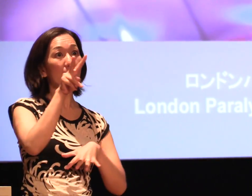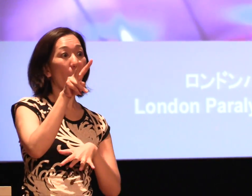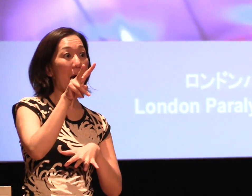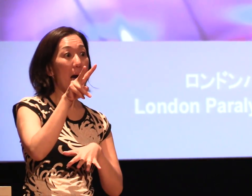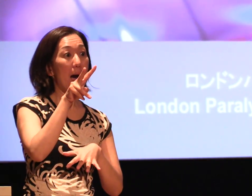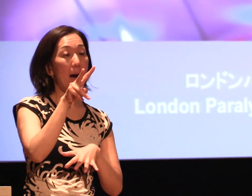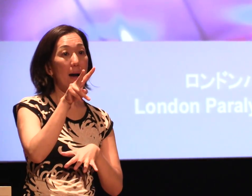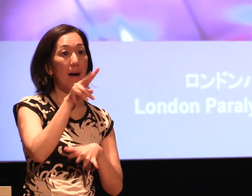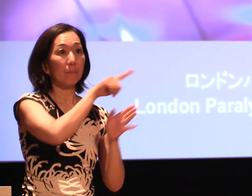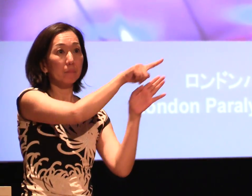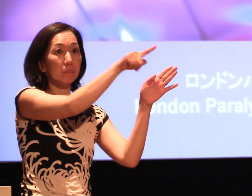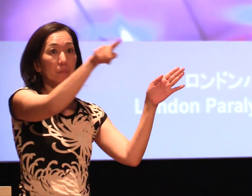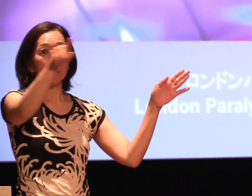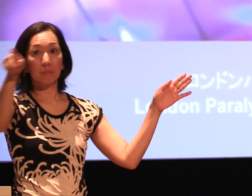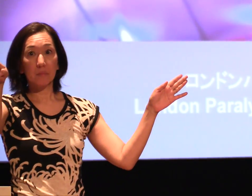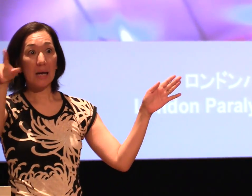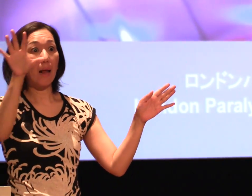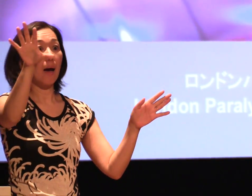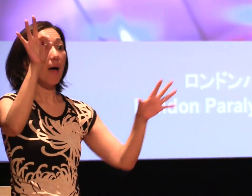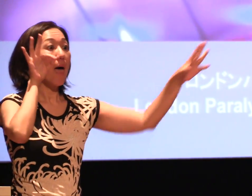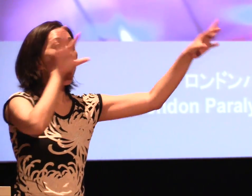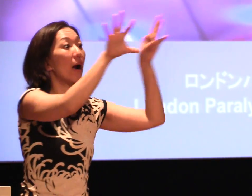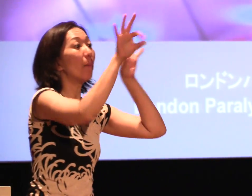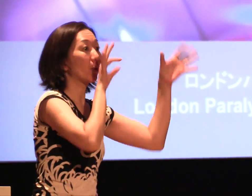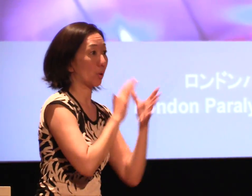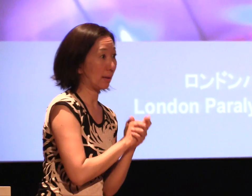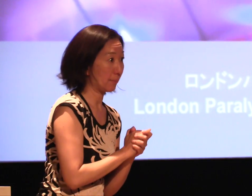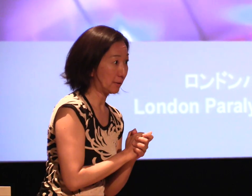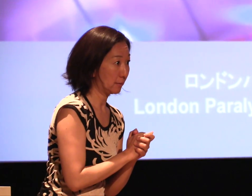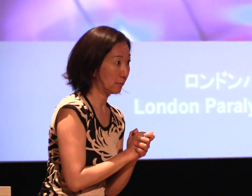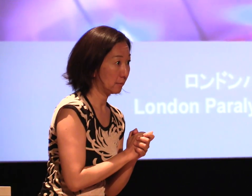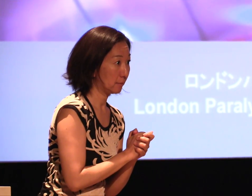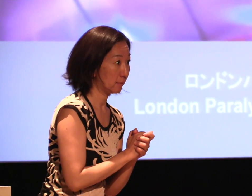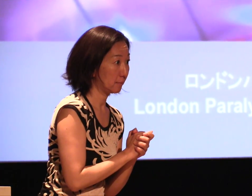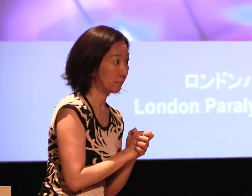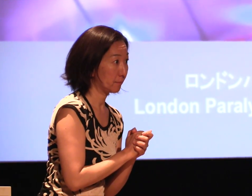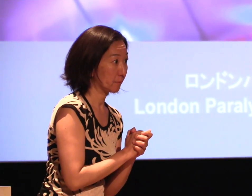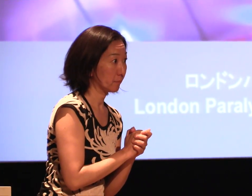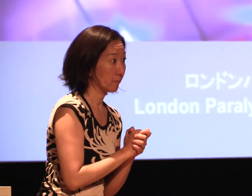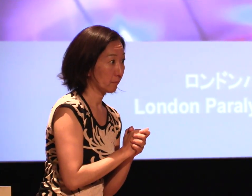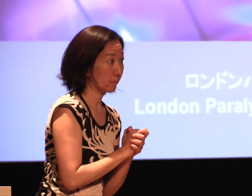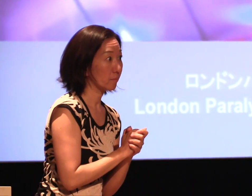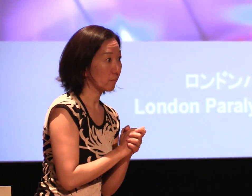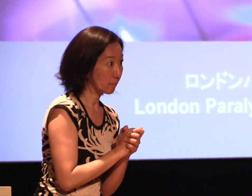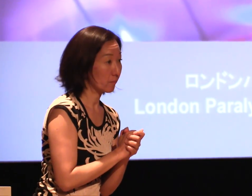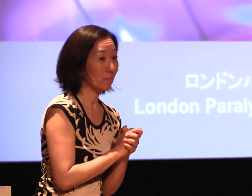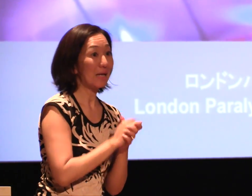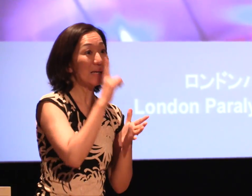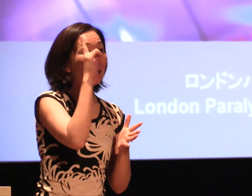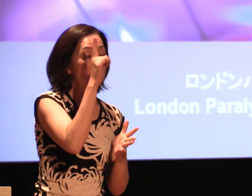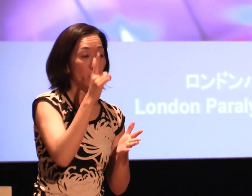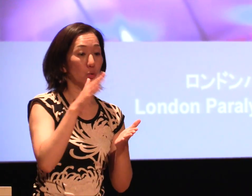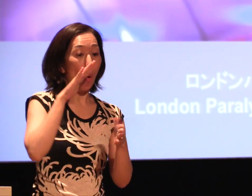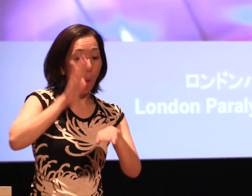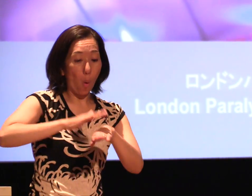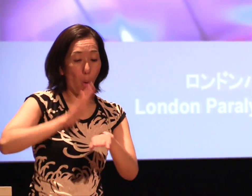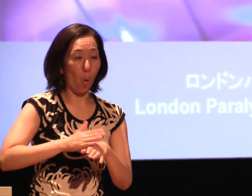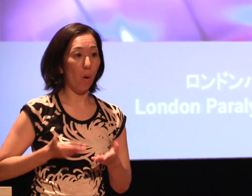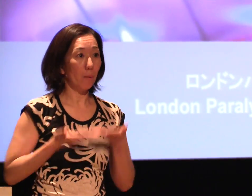。観客の方はそれを自分で選択して見て楽しむことができます。